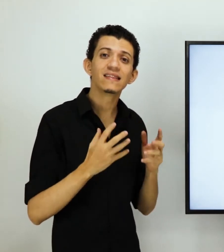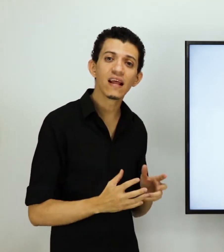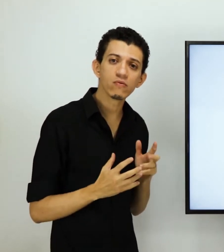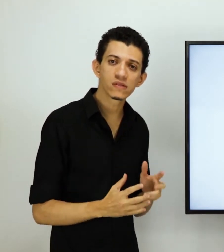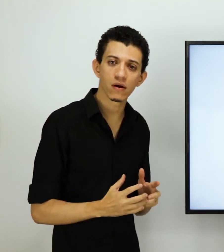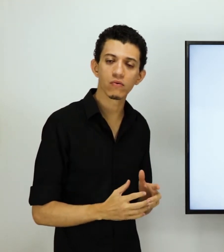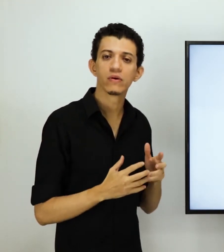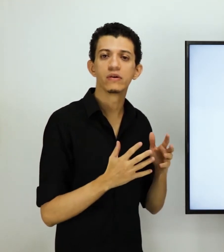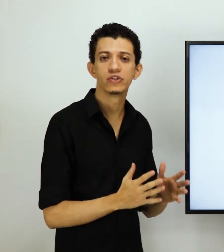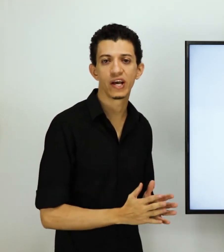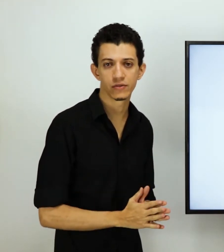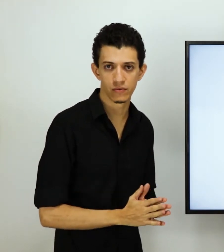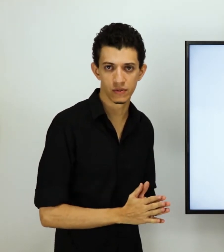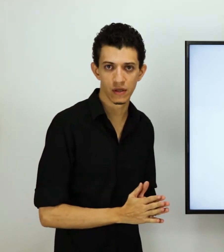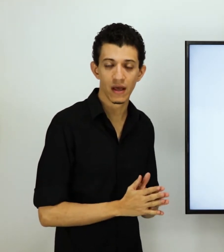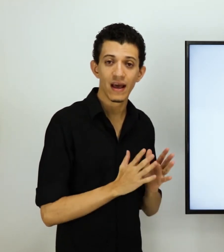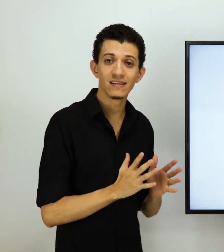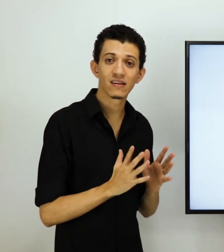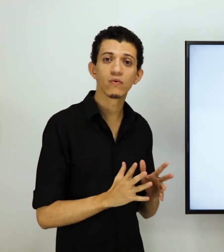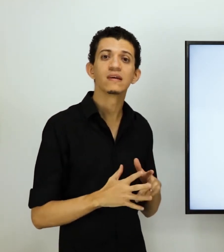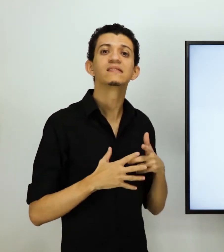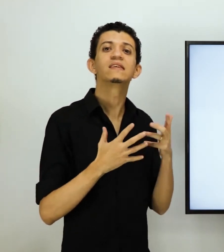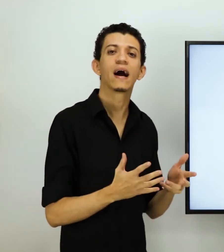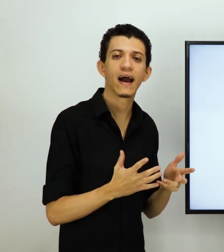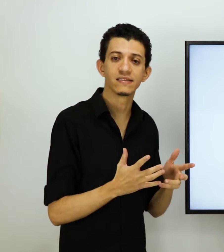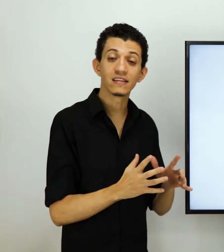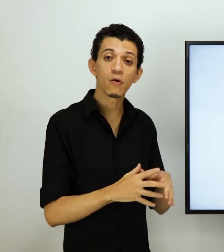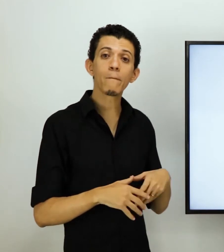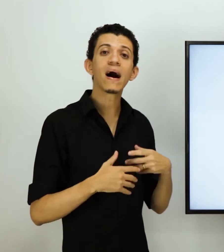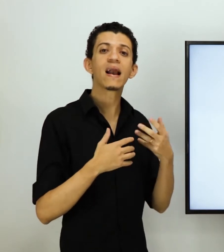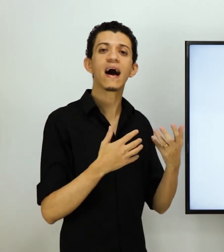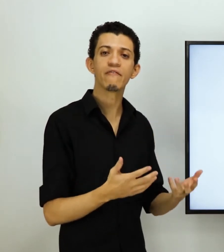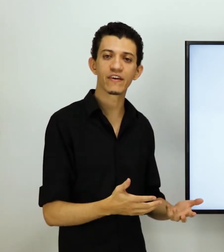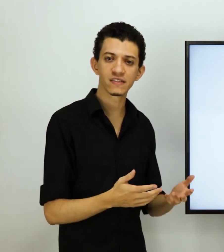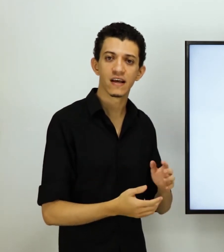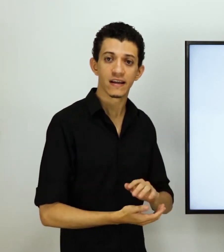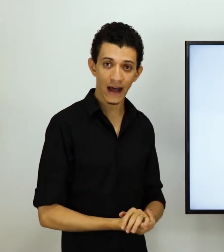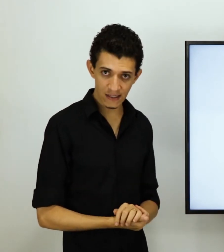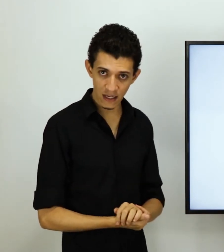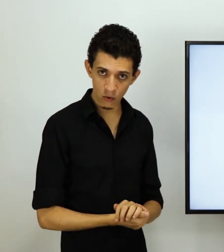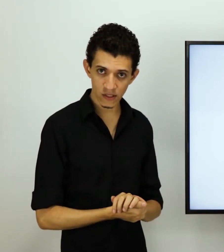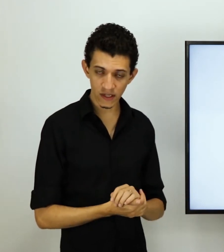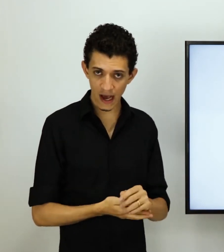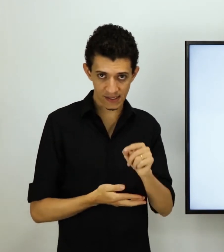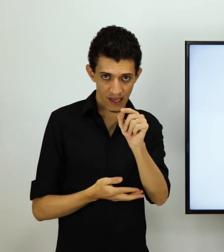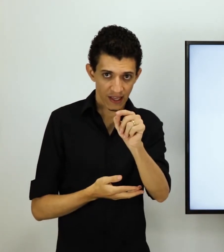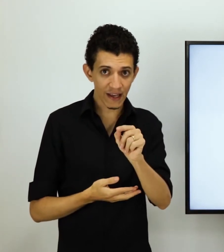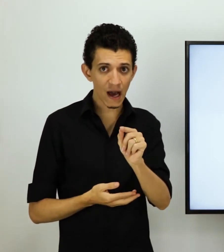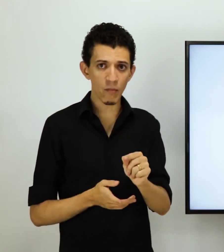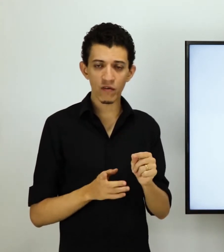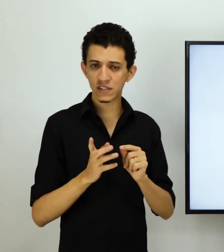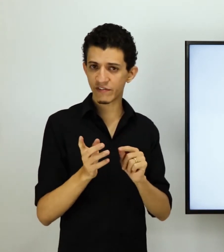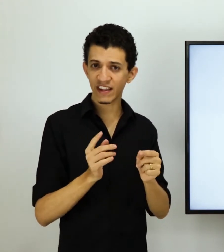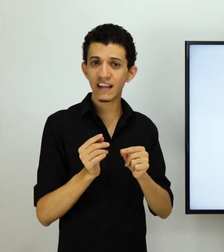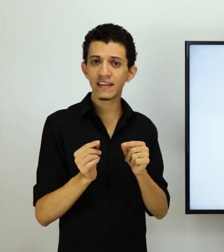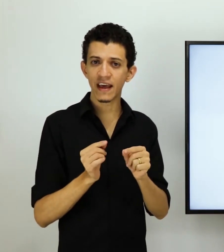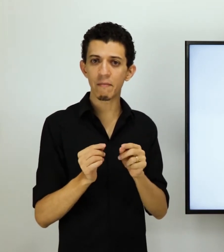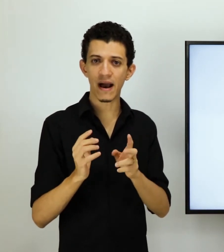não são gestos. Eles são sinais, eles são palavras das línguas de sinais. Daqui a pouco você vai entender mais